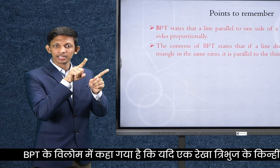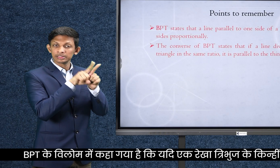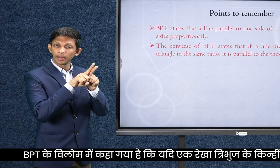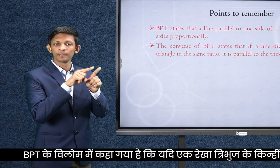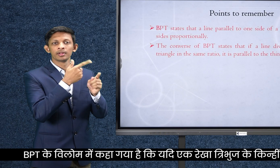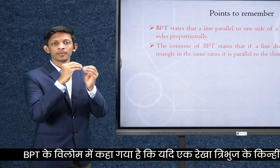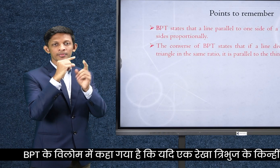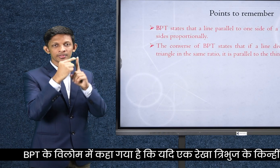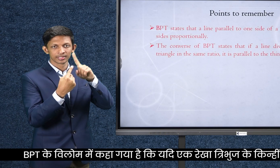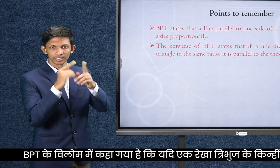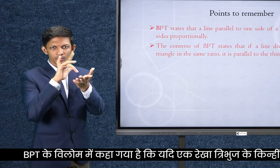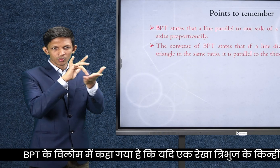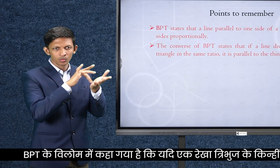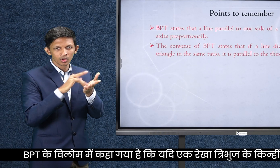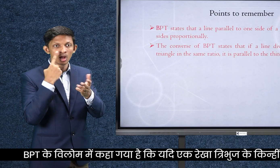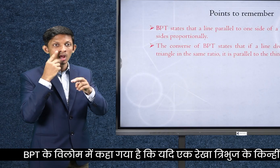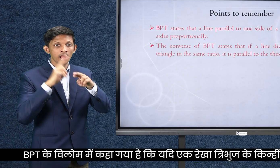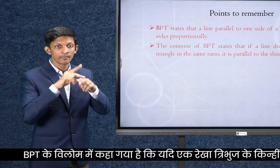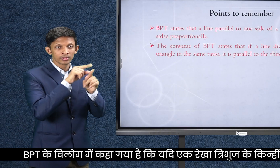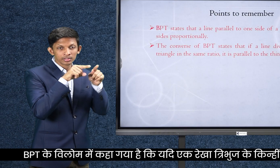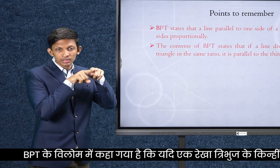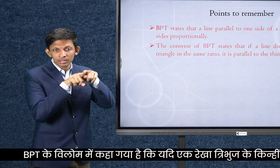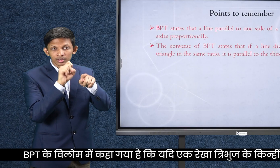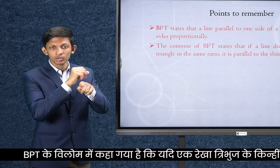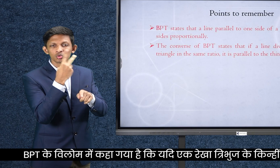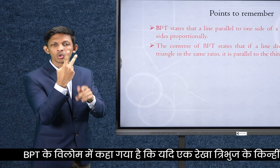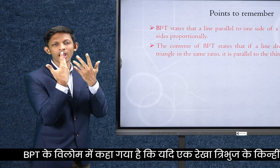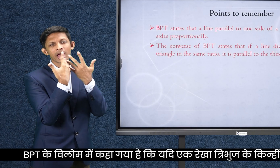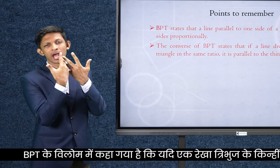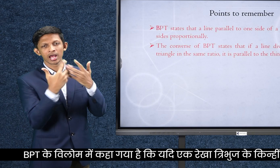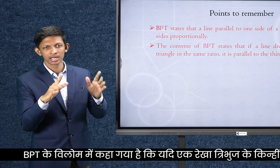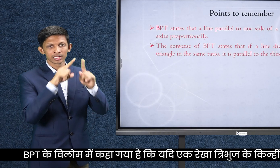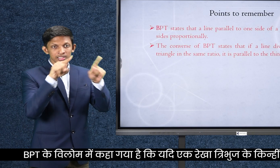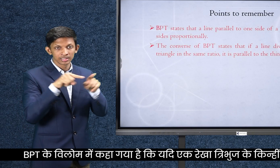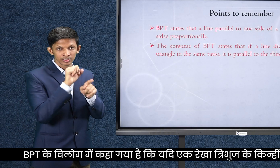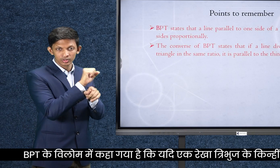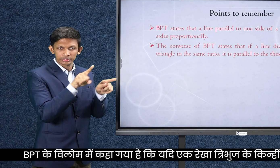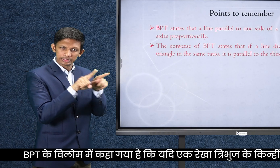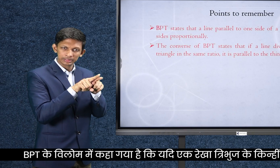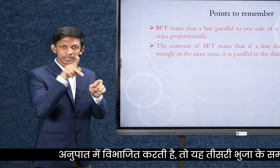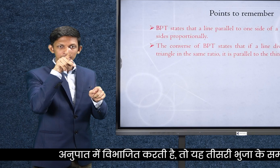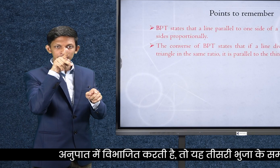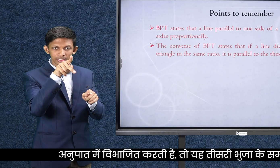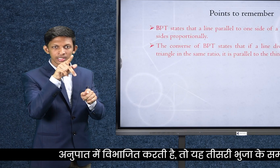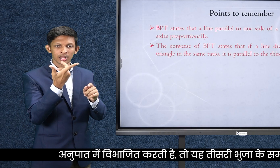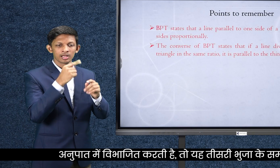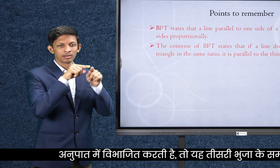कहा गया है कि यदि एक रेखा त्रिभुज के किन्हीं दो भुजाओं को समान अनुपात में